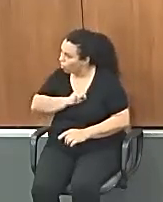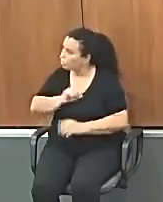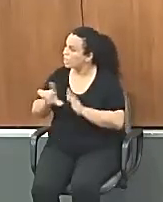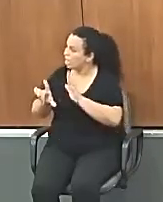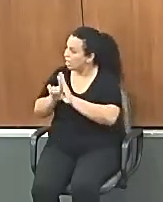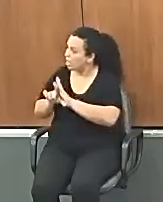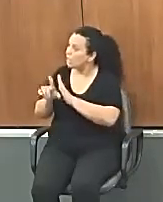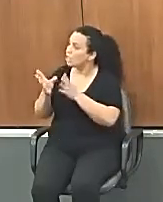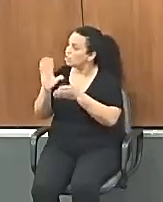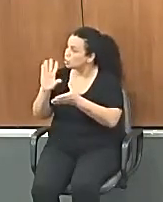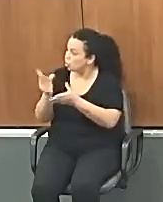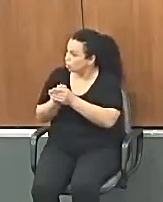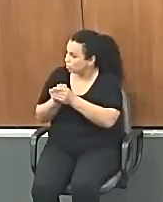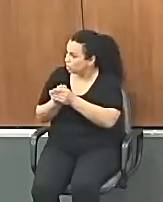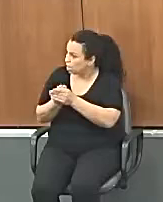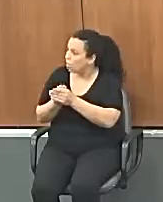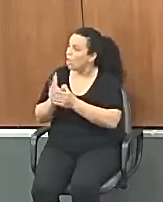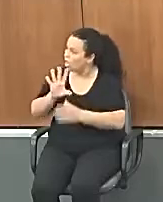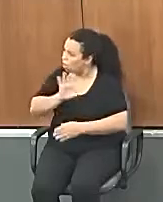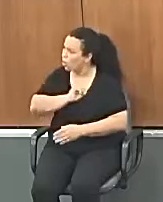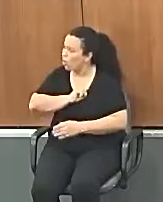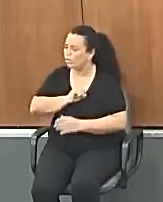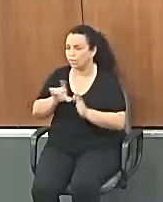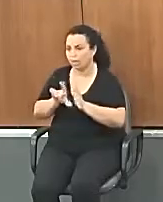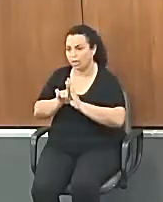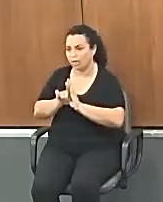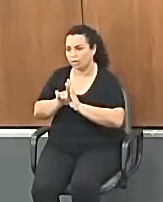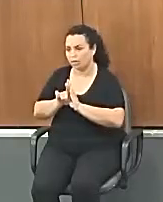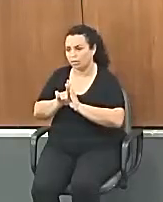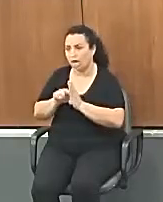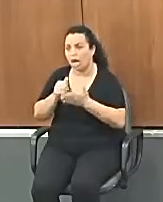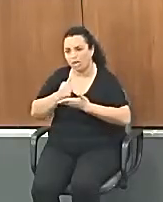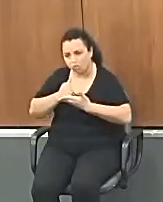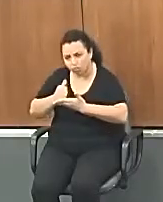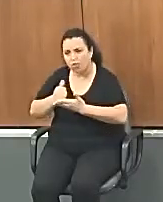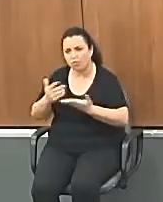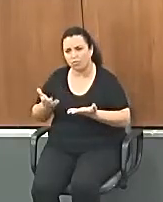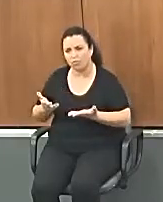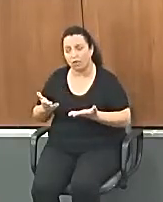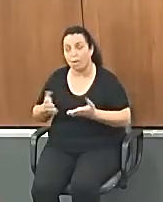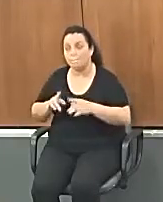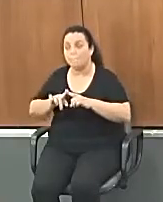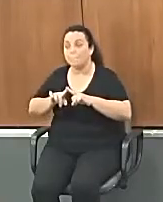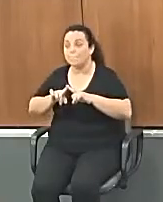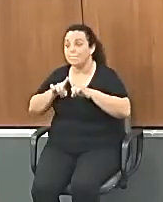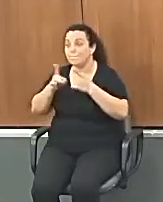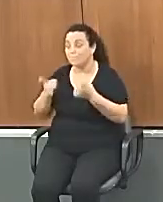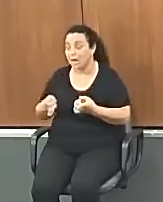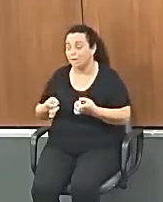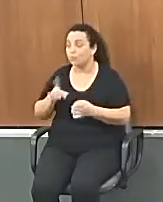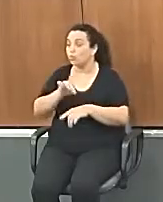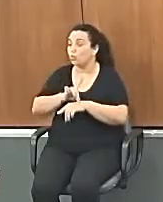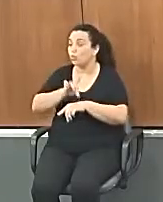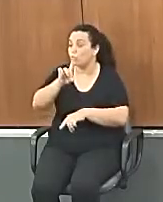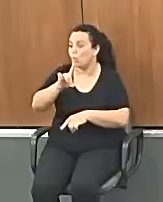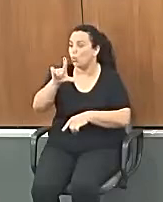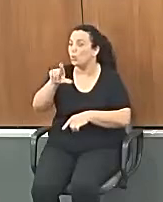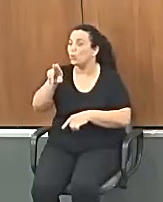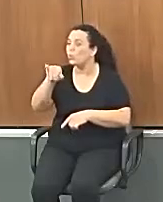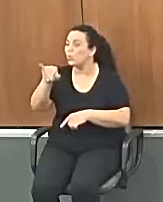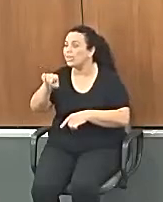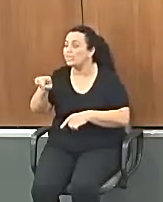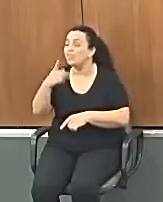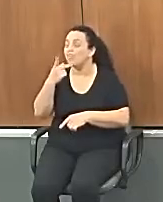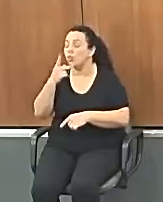nem e como pai de deficiente eu sou a favor da lei de inclusão mas é igual o doutor luiz falou quem tem que se